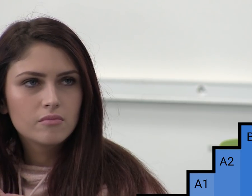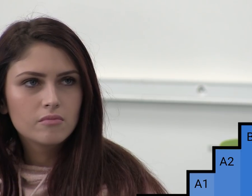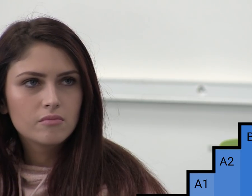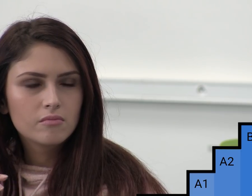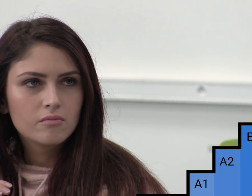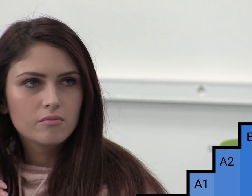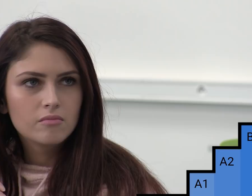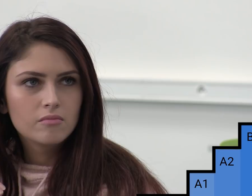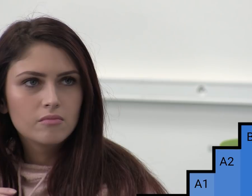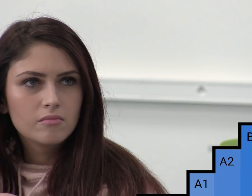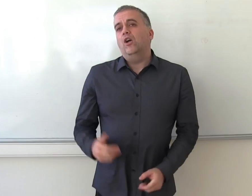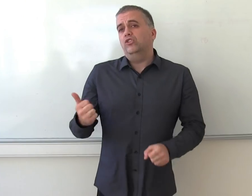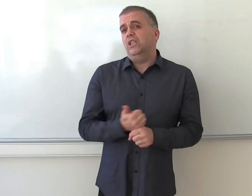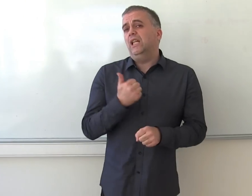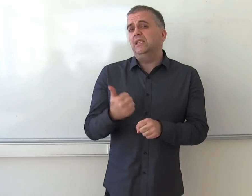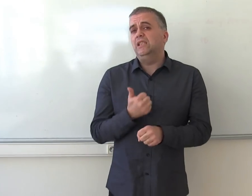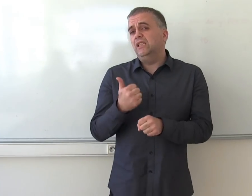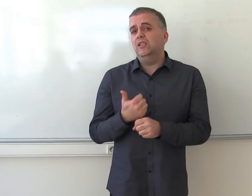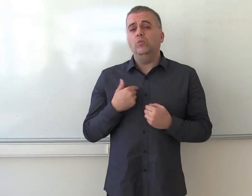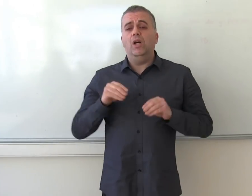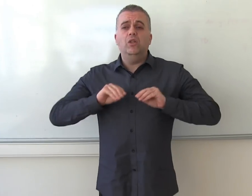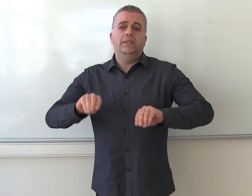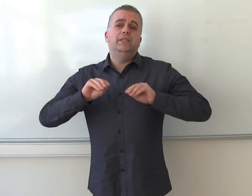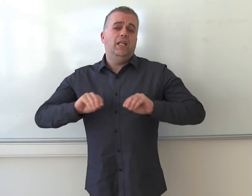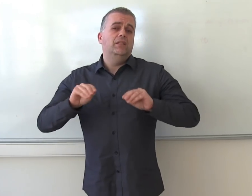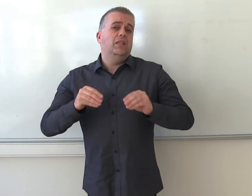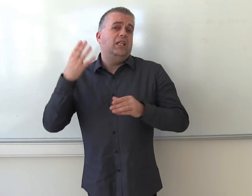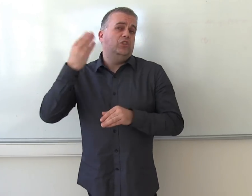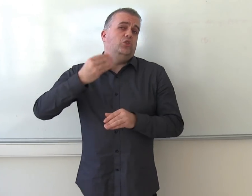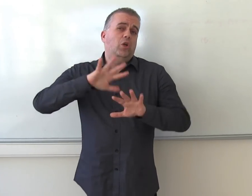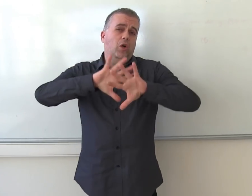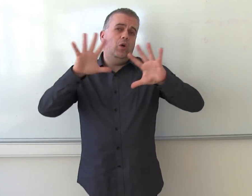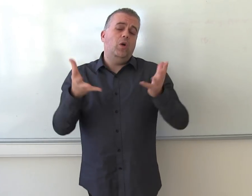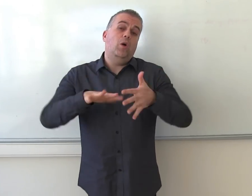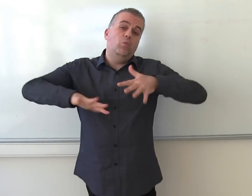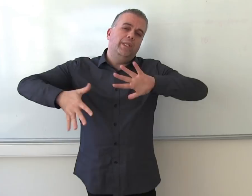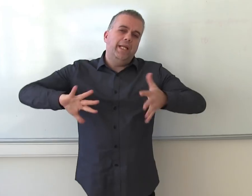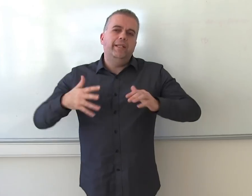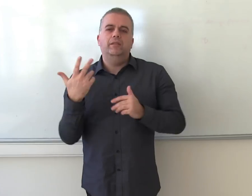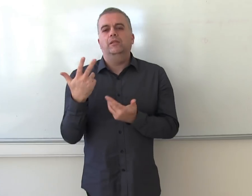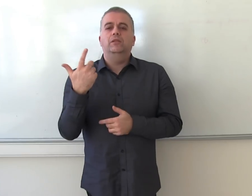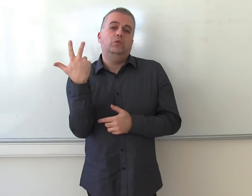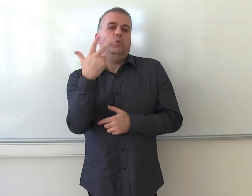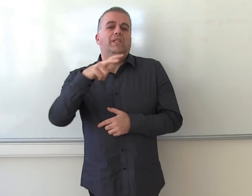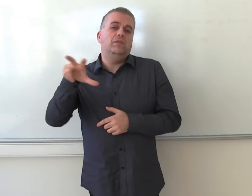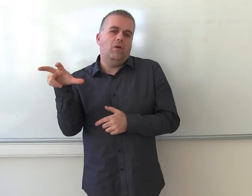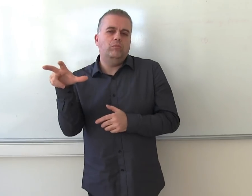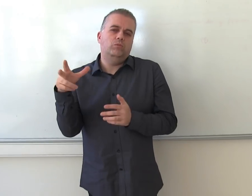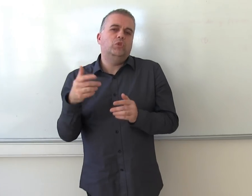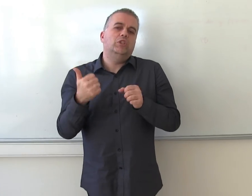remaniement, la demande est forte. Chaque année, j'enseigne la LSF à 250-300 étudiants environ.